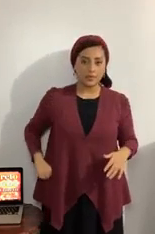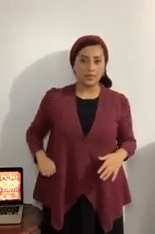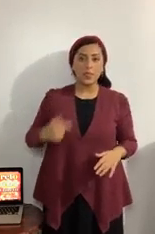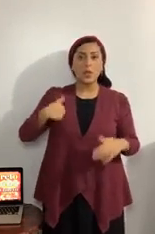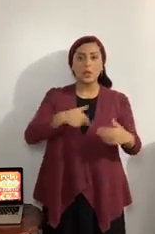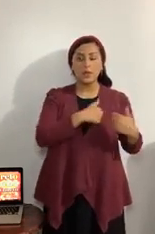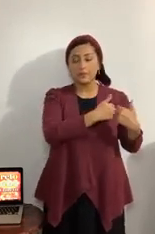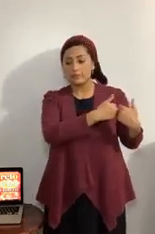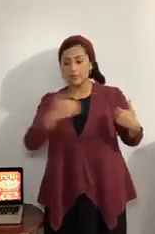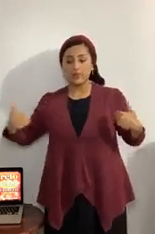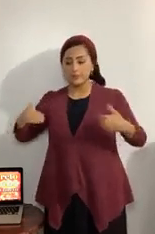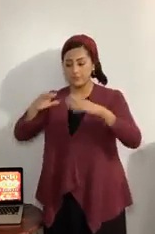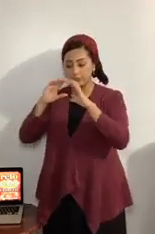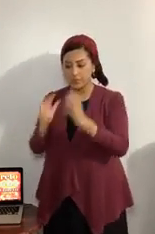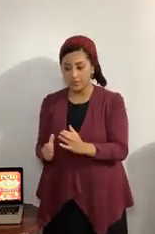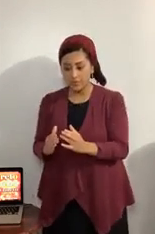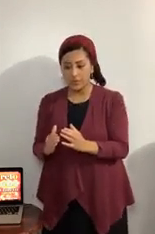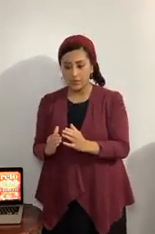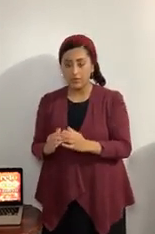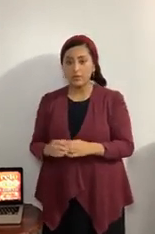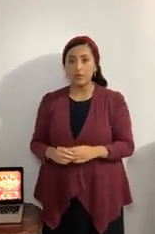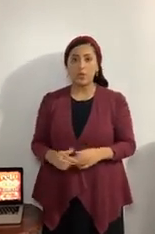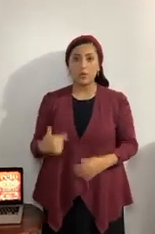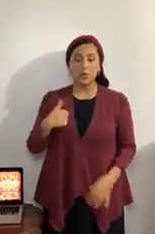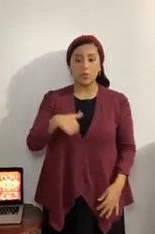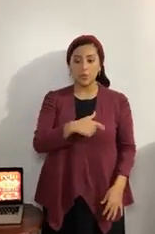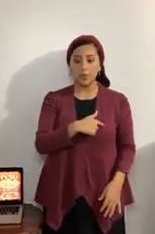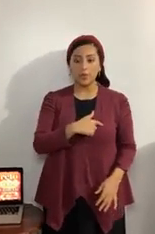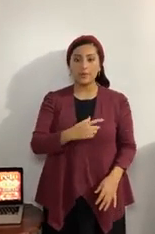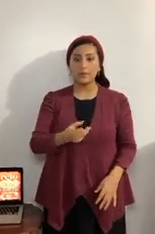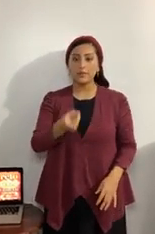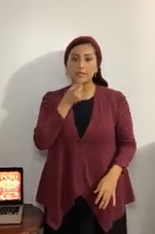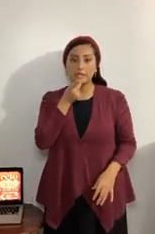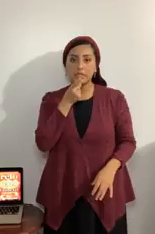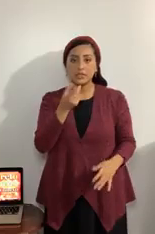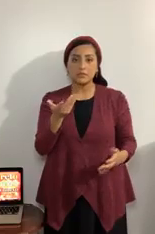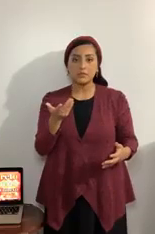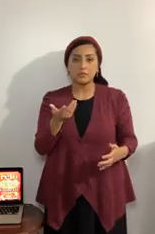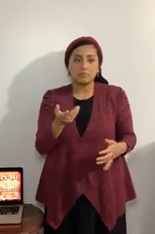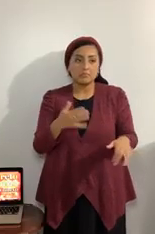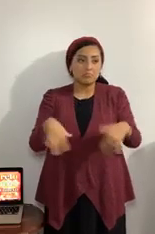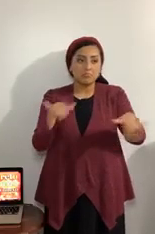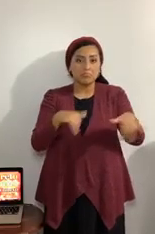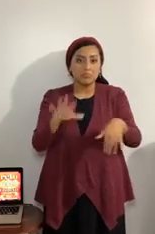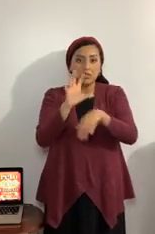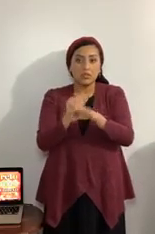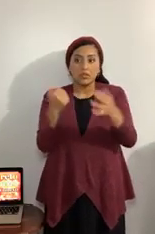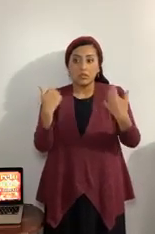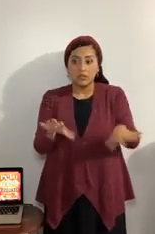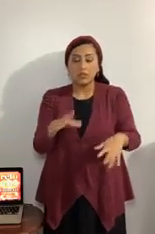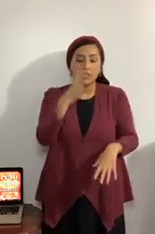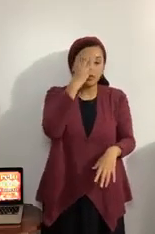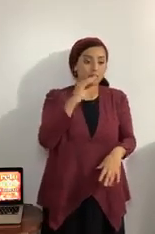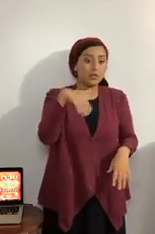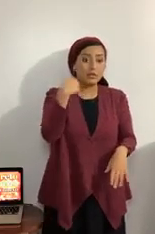apartamos. Así que nosotros cenamos como cualquier día normal y a dormir. Y al otro día ministrar Torah y a